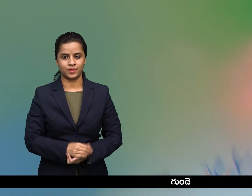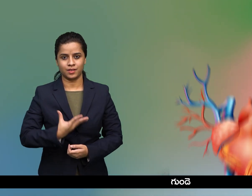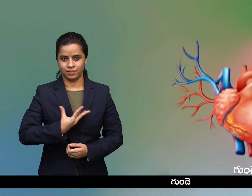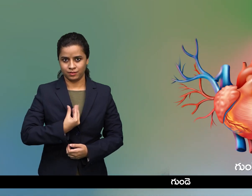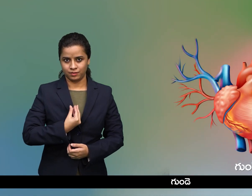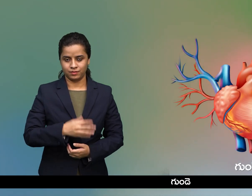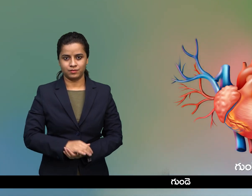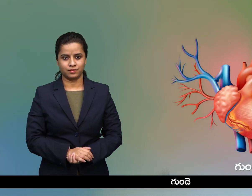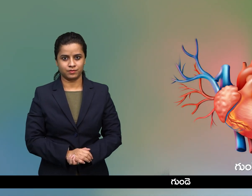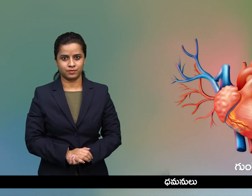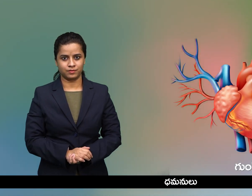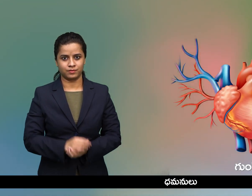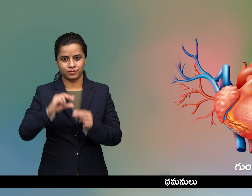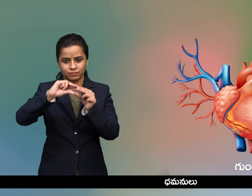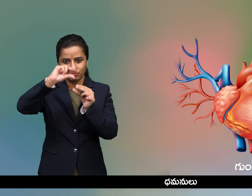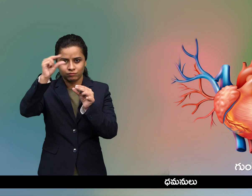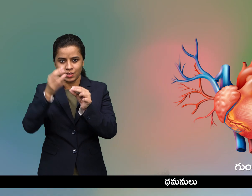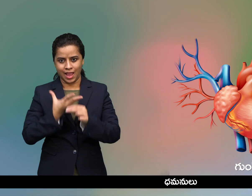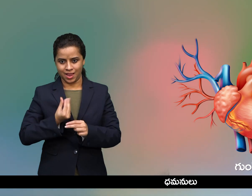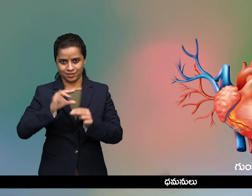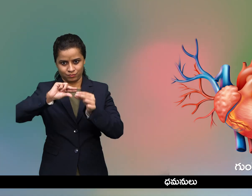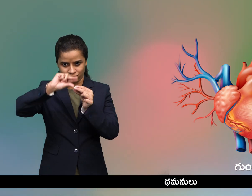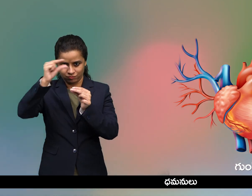గుండె, ధమనులు,